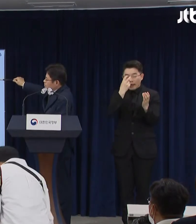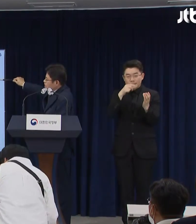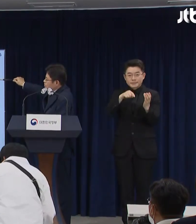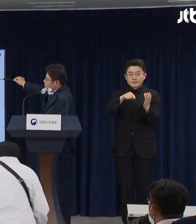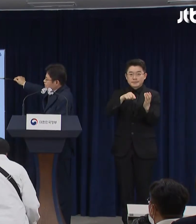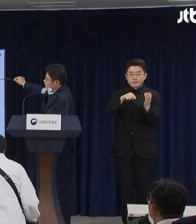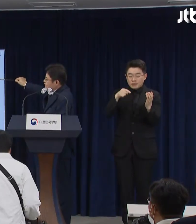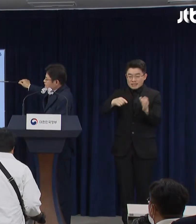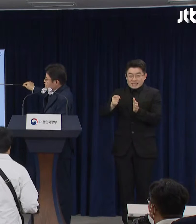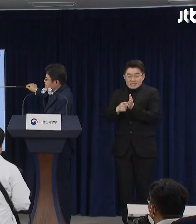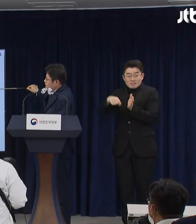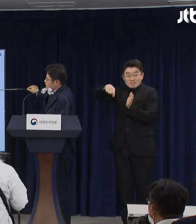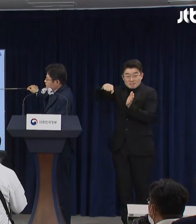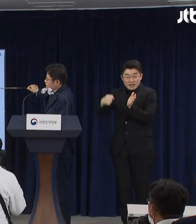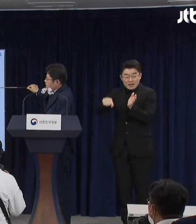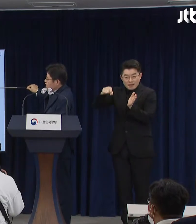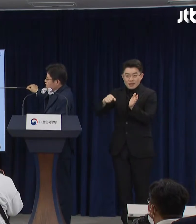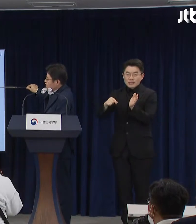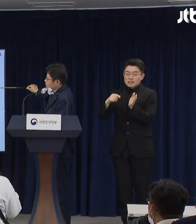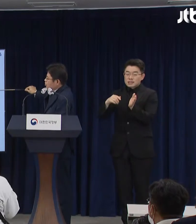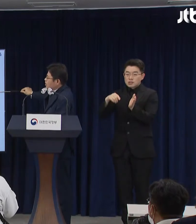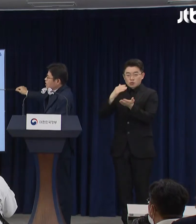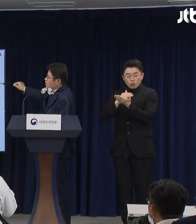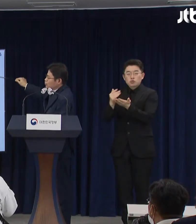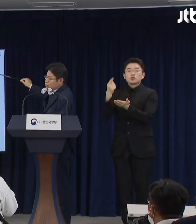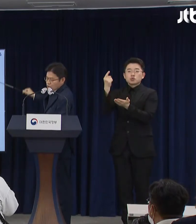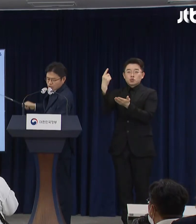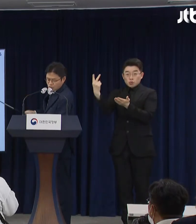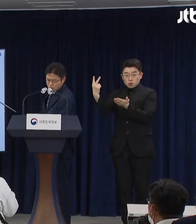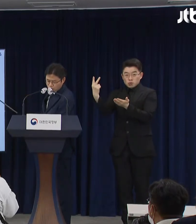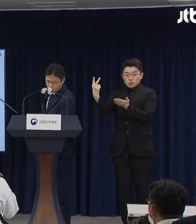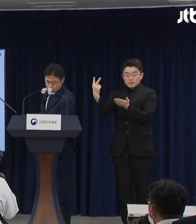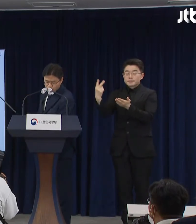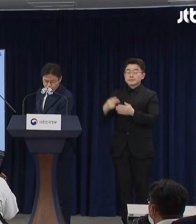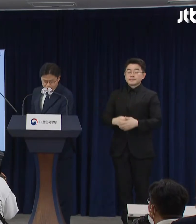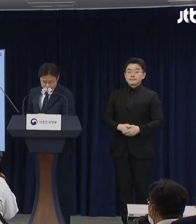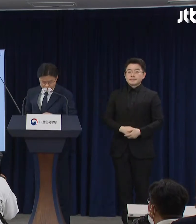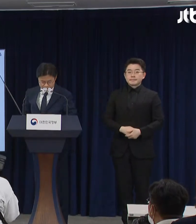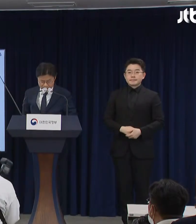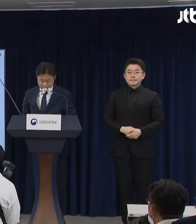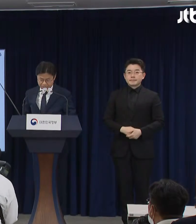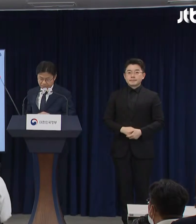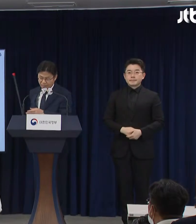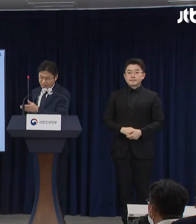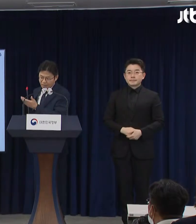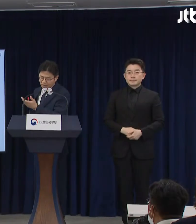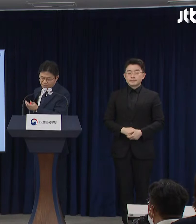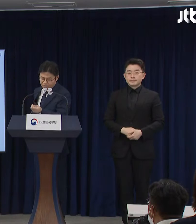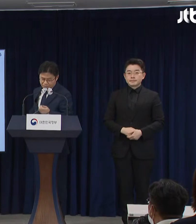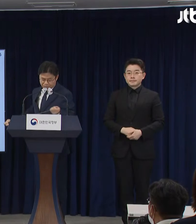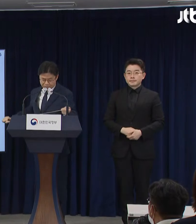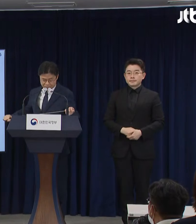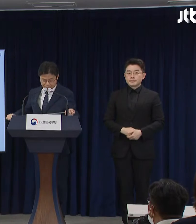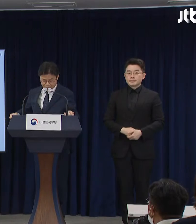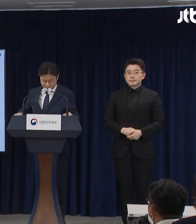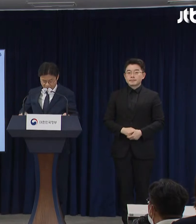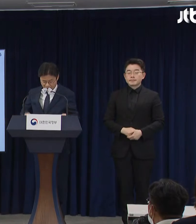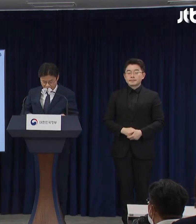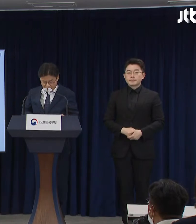긴급 차단 밸브 1, 2 이렇게 주요한 설비로 구성이 되어 있습니다.